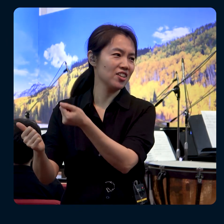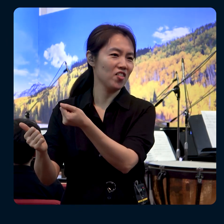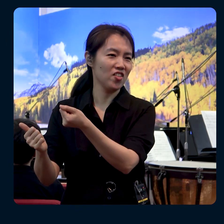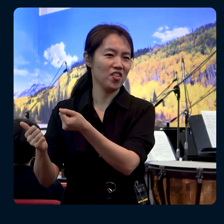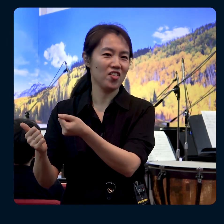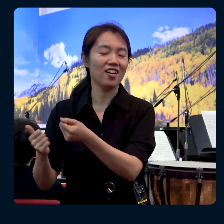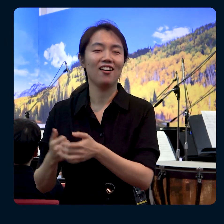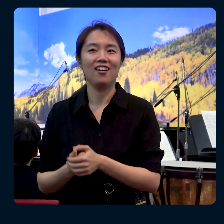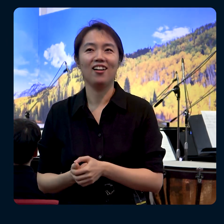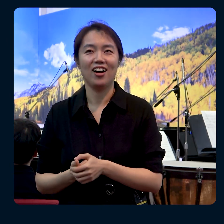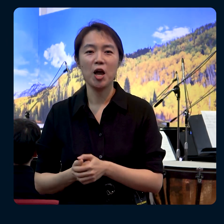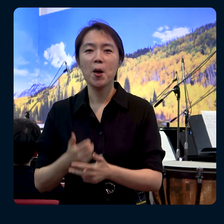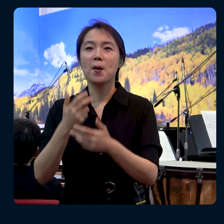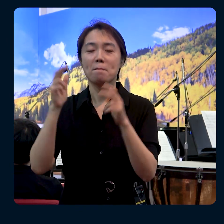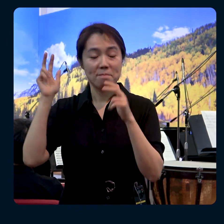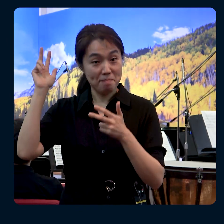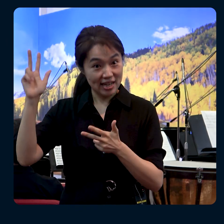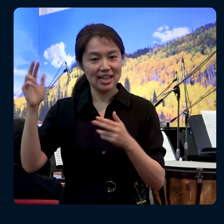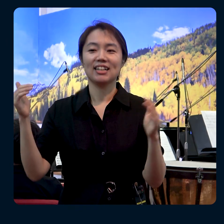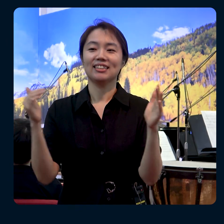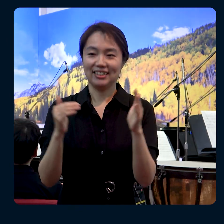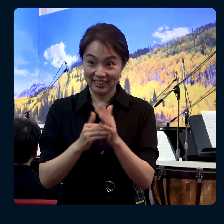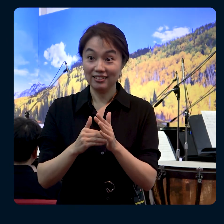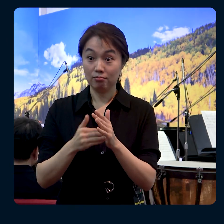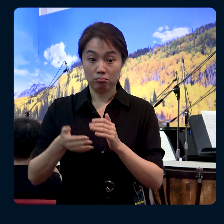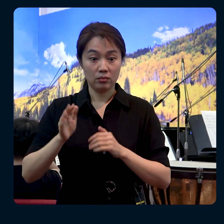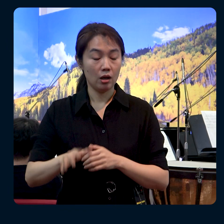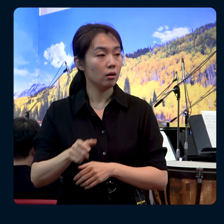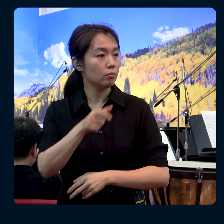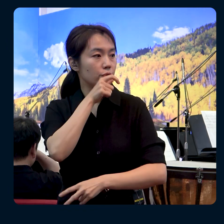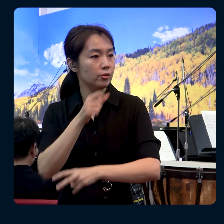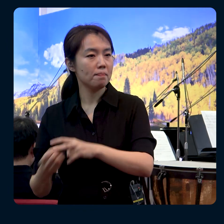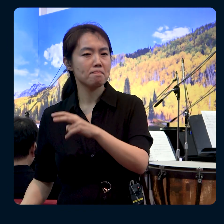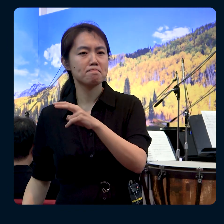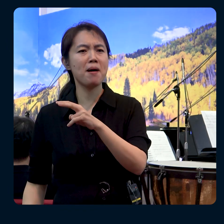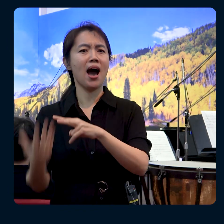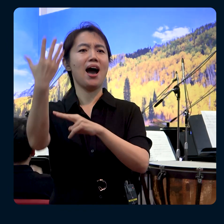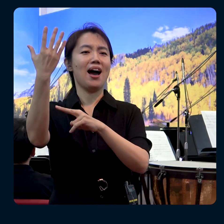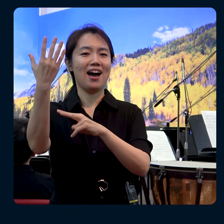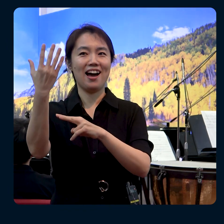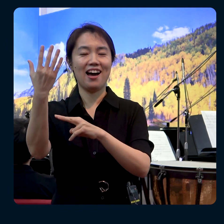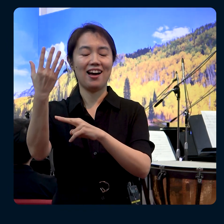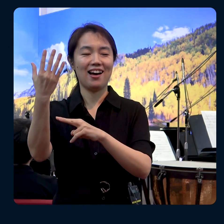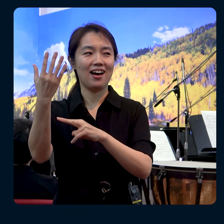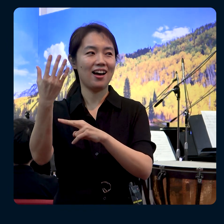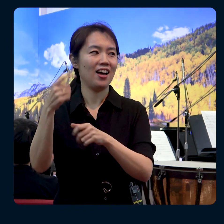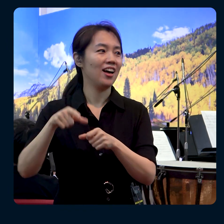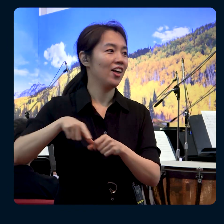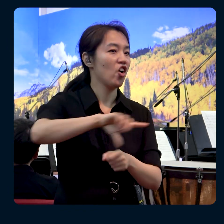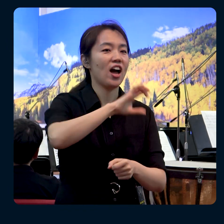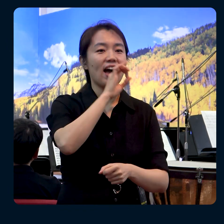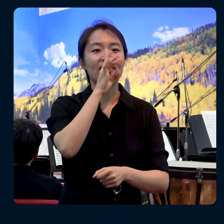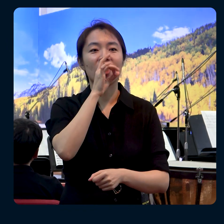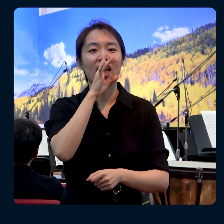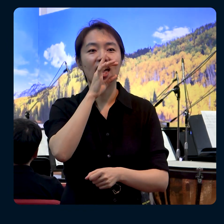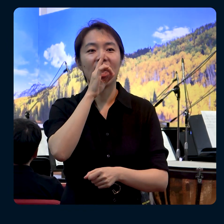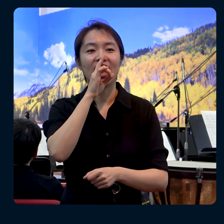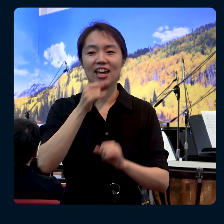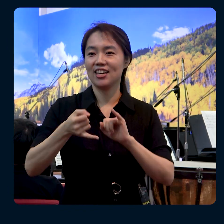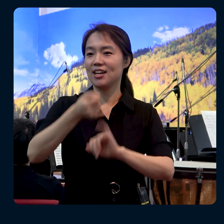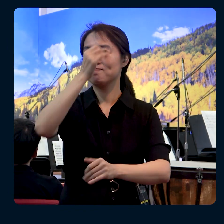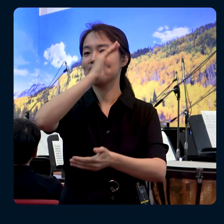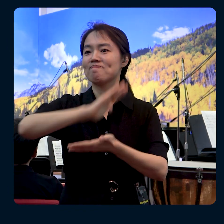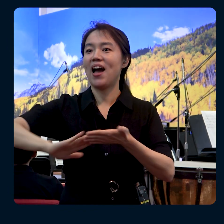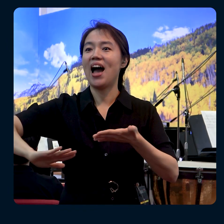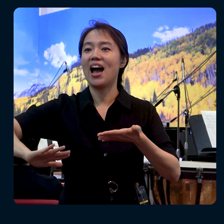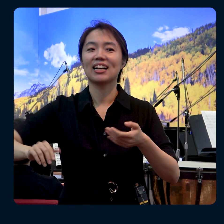맹세까지 다 하게 하고 그렇게까지 했는데, 그런데 그 땅에 물이 나온 거예요. 이제는 못 돌이킵니다. 아무리 배가 아파도요,